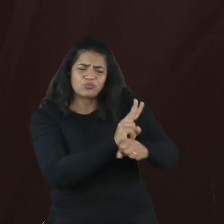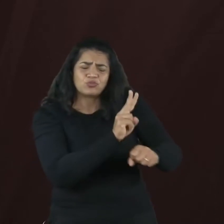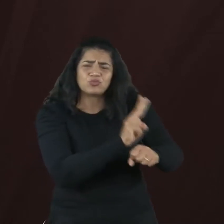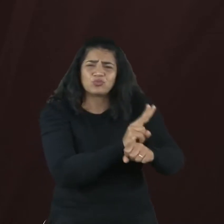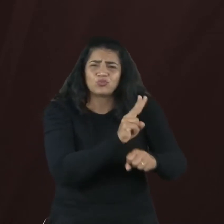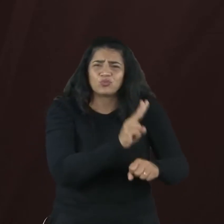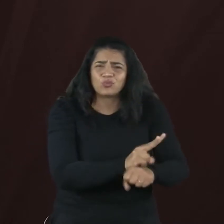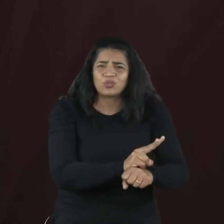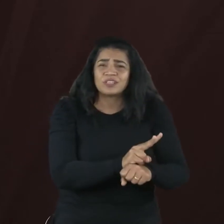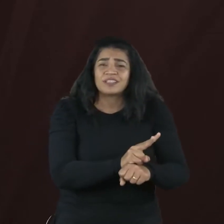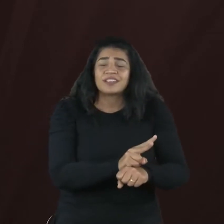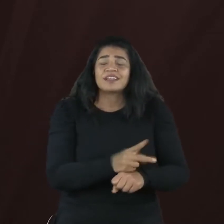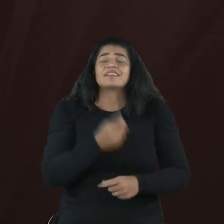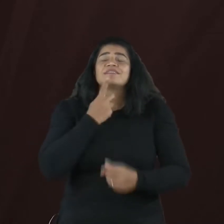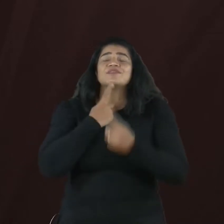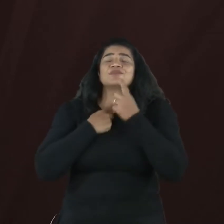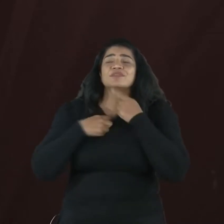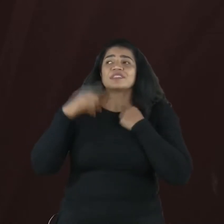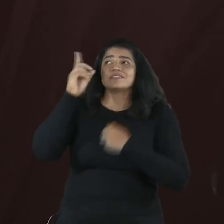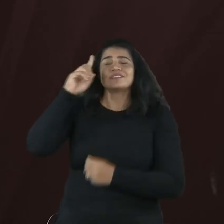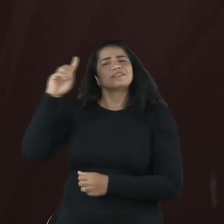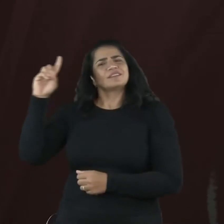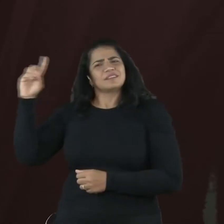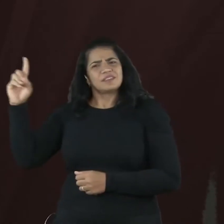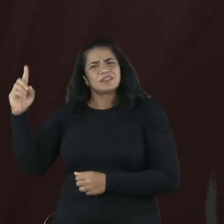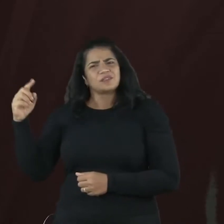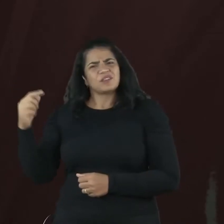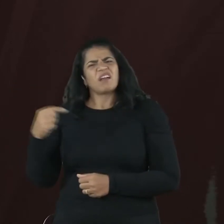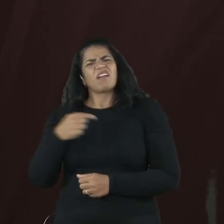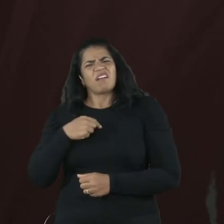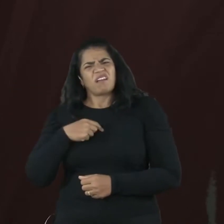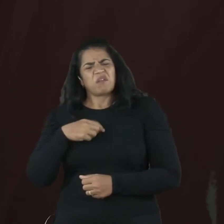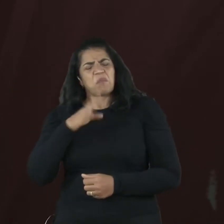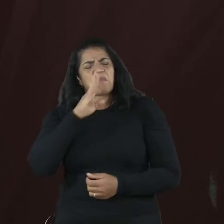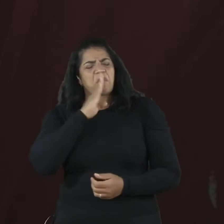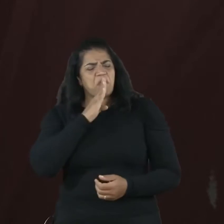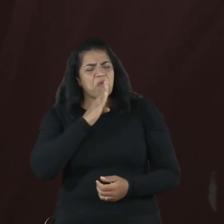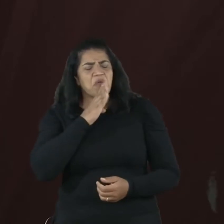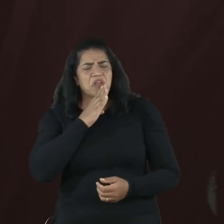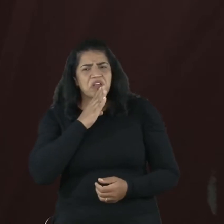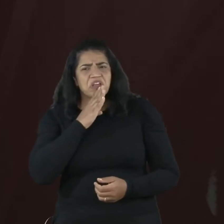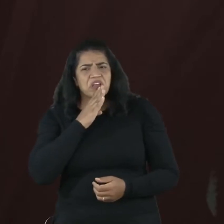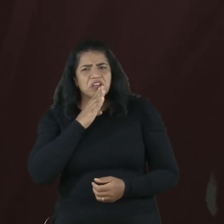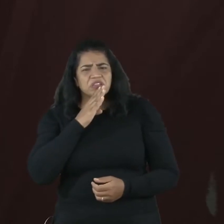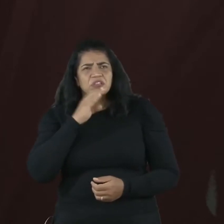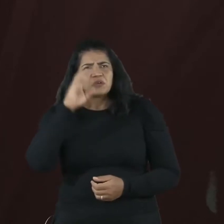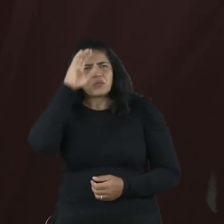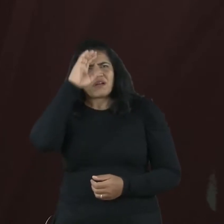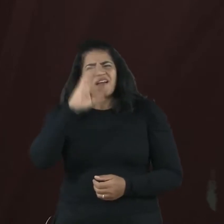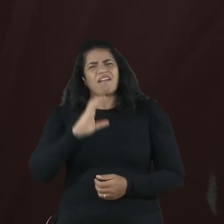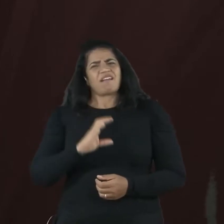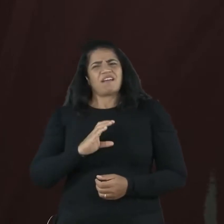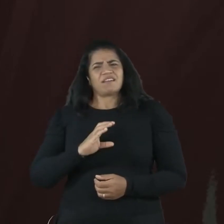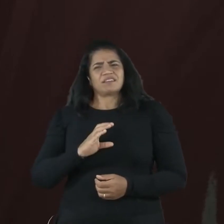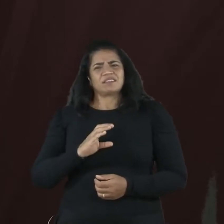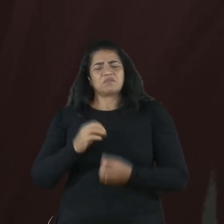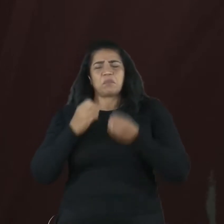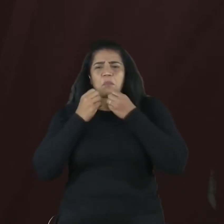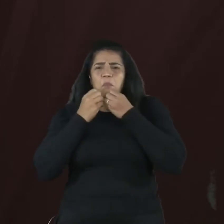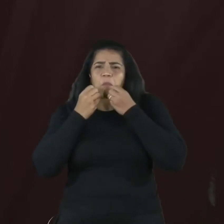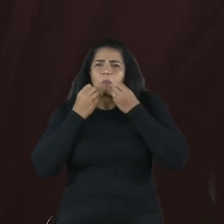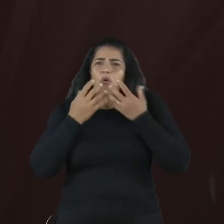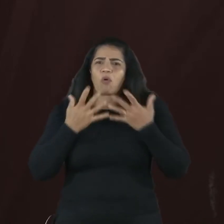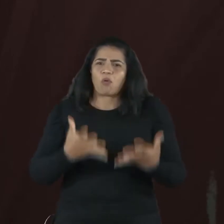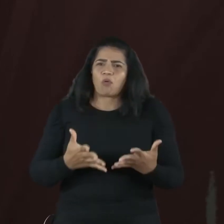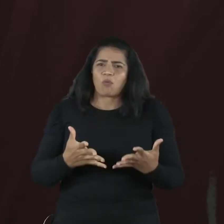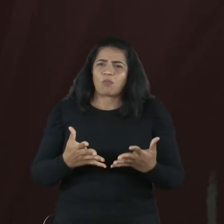de Cristo Jesus. E conheceis o seu caráter provado, pois serviu ao Evangelho junto comigo